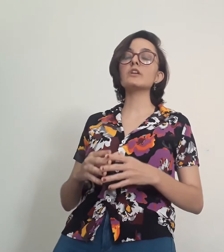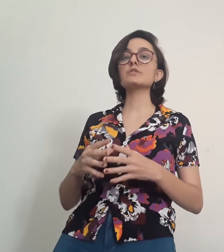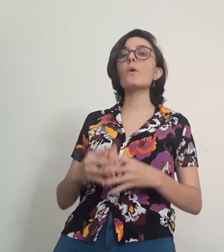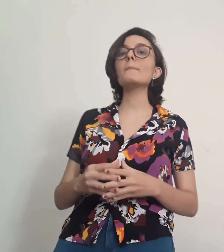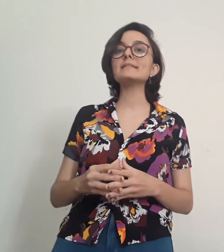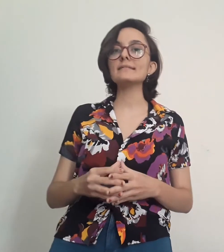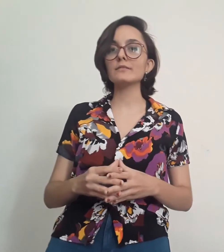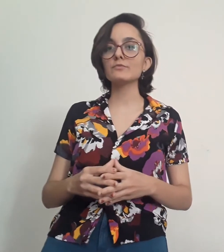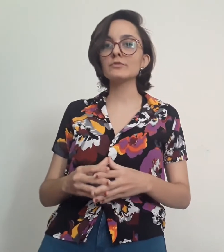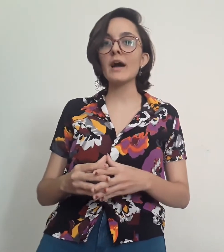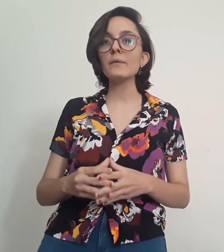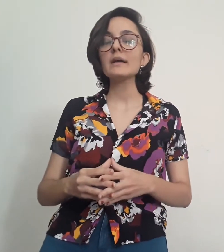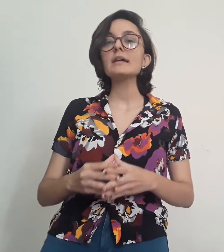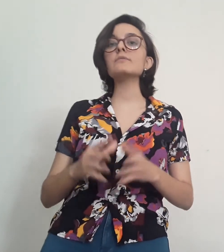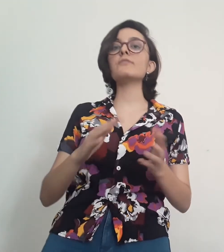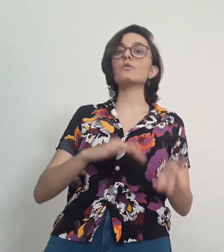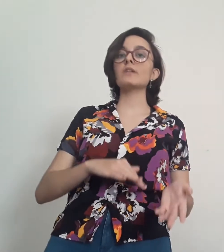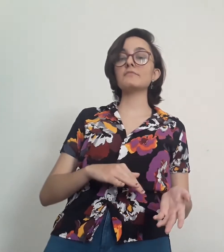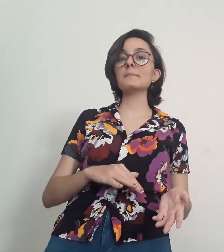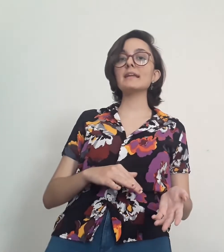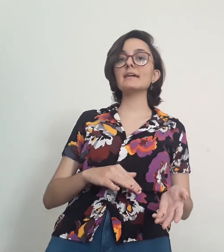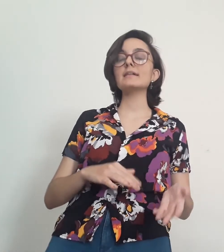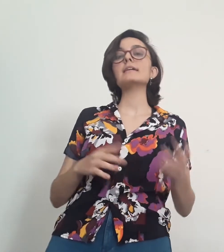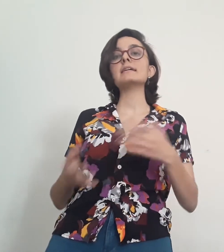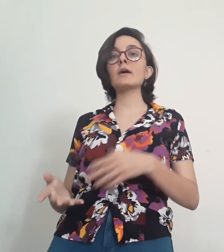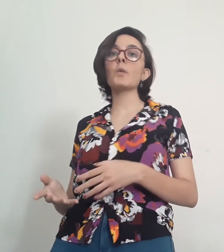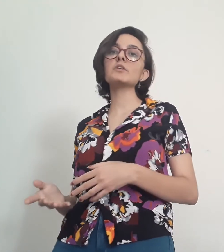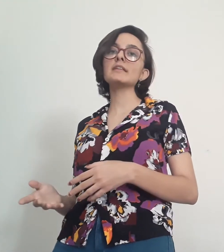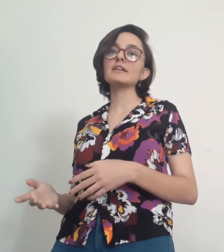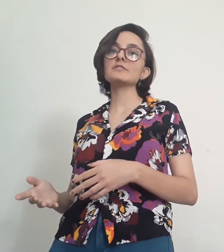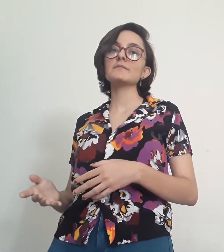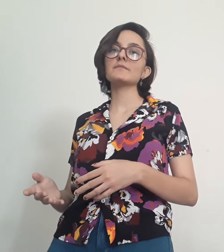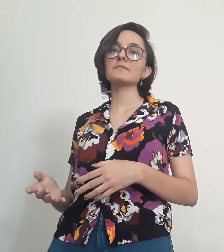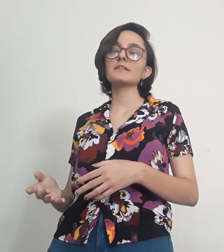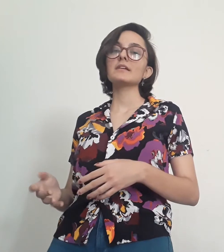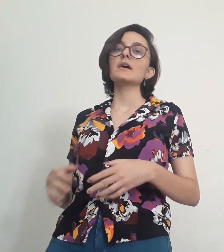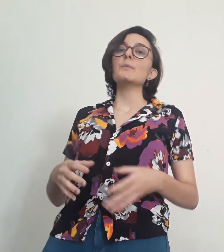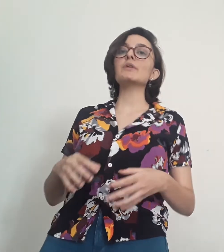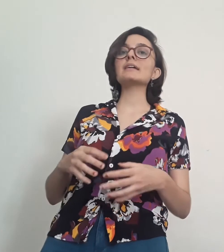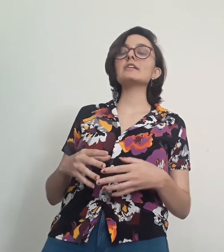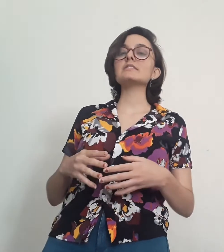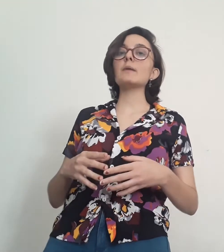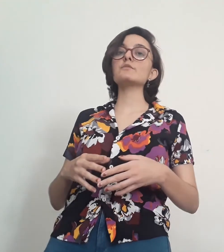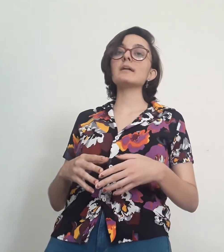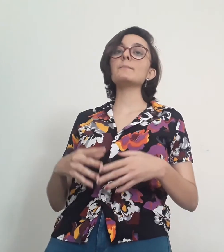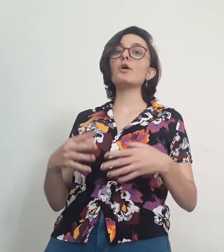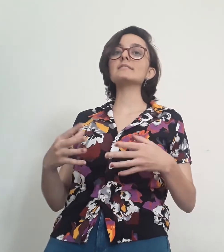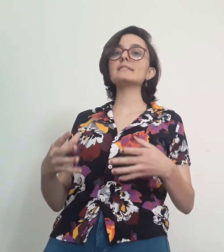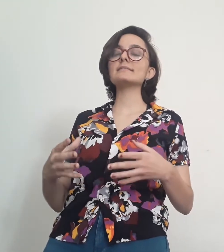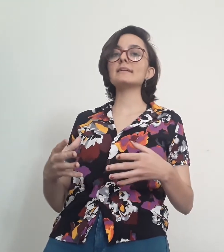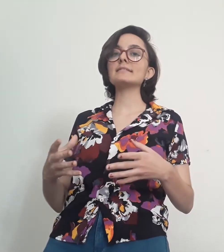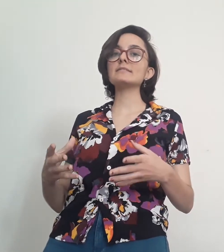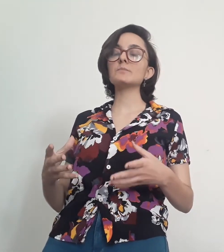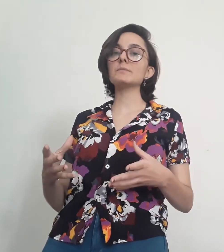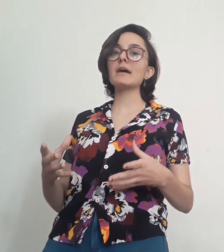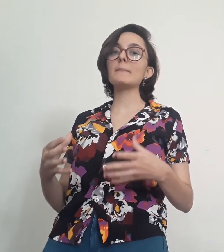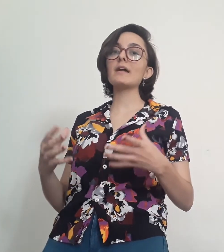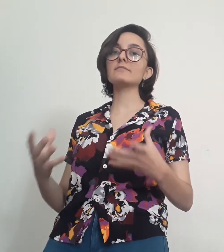de competência cultural e foco na família e na comunidade. Por acreditarmos na importância da atenção primária para a vida